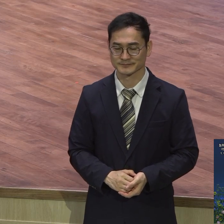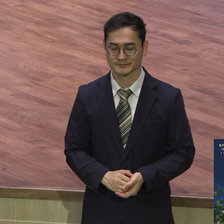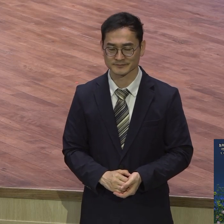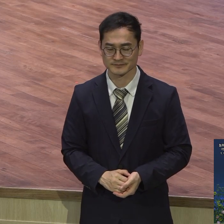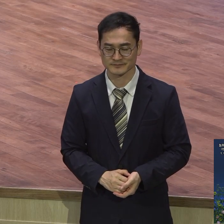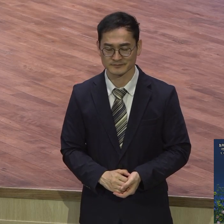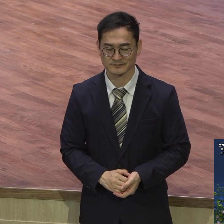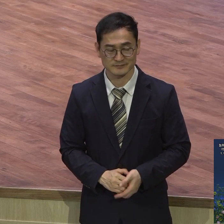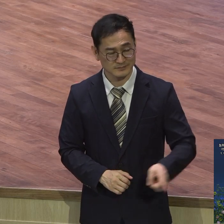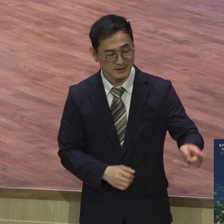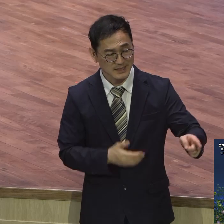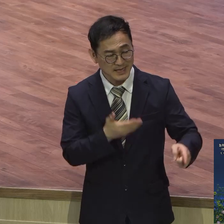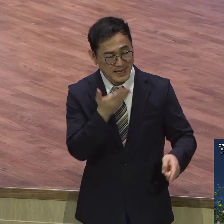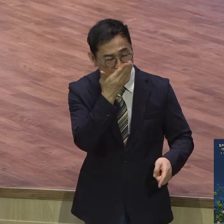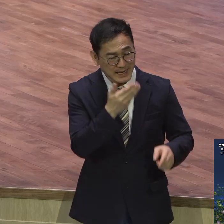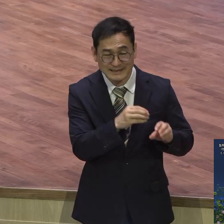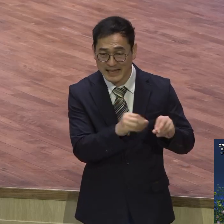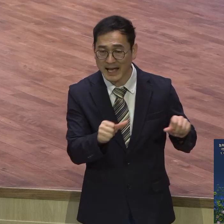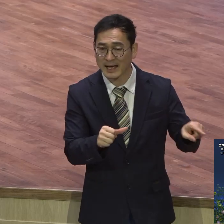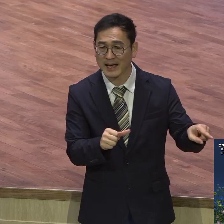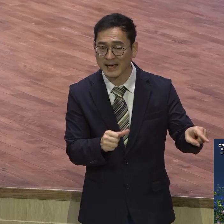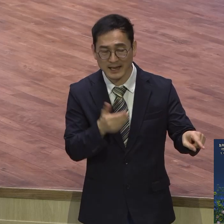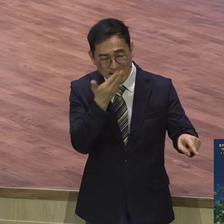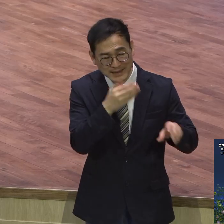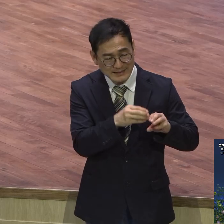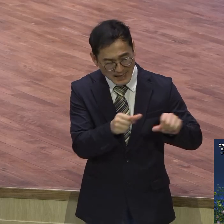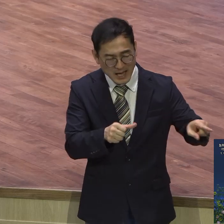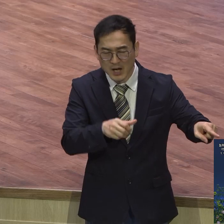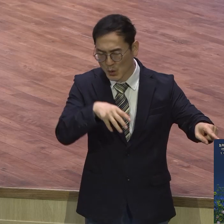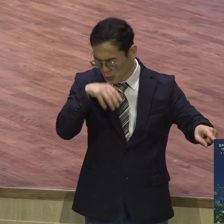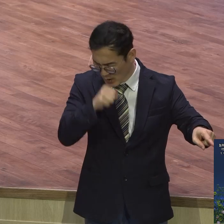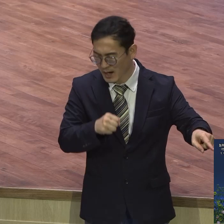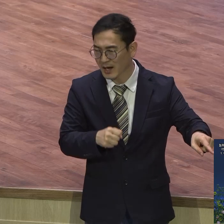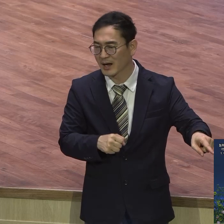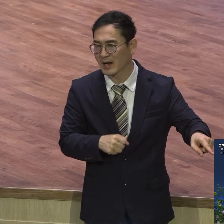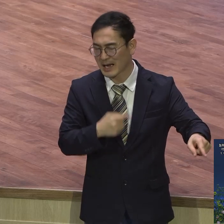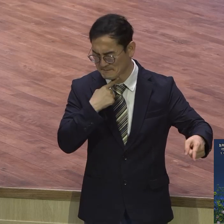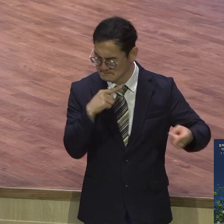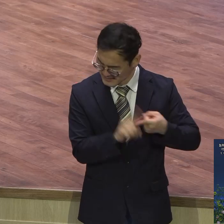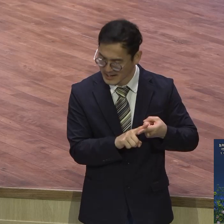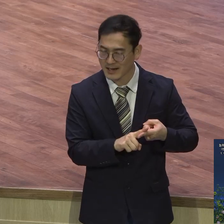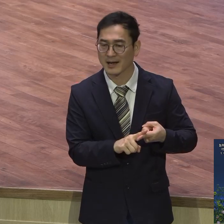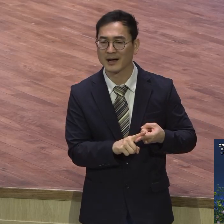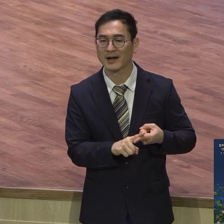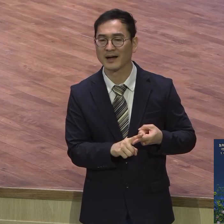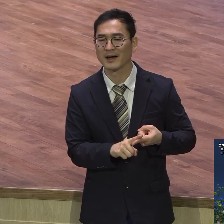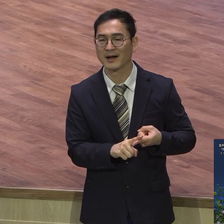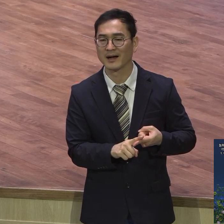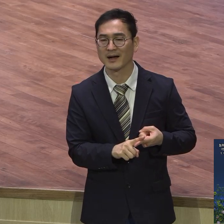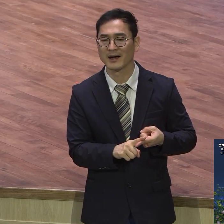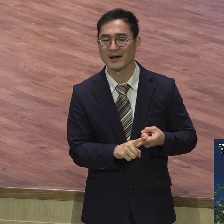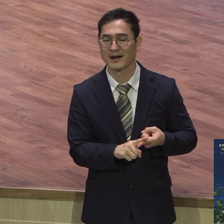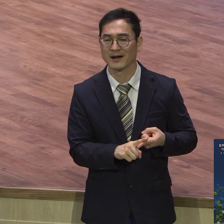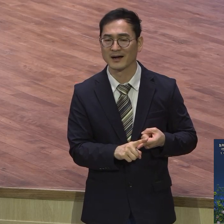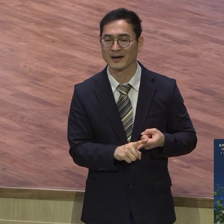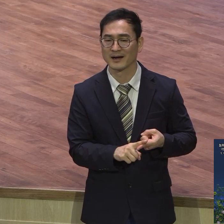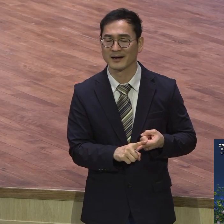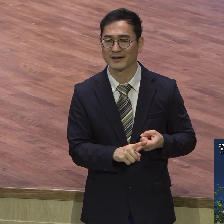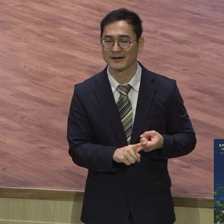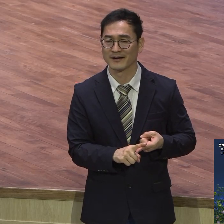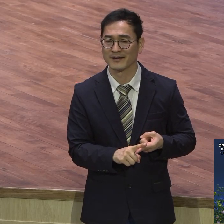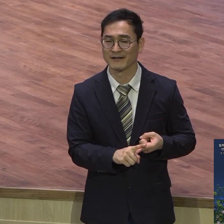적과 꿀이 흐르는 땅이라고 말씀하신 것을 뭐요? 기억하고 있었어요. 다